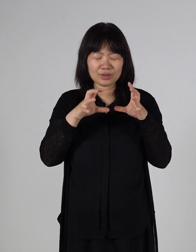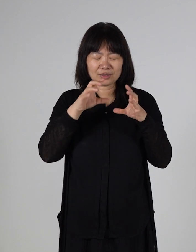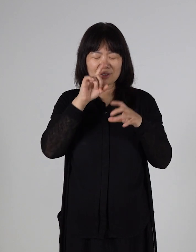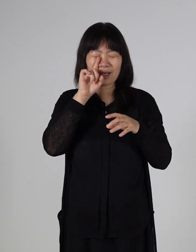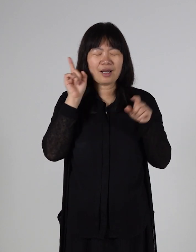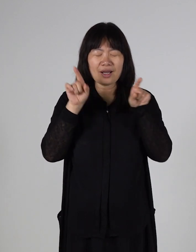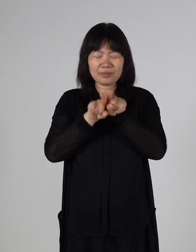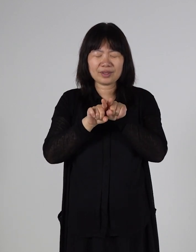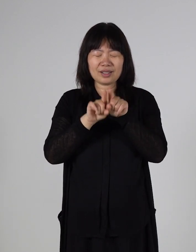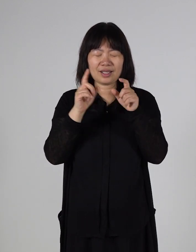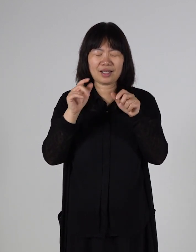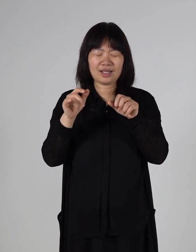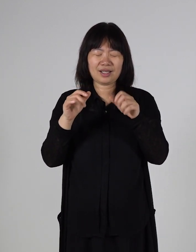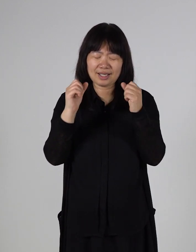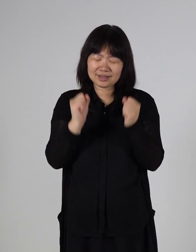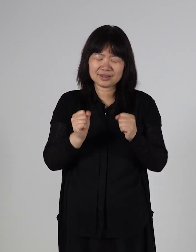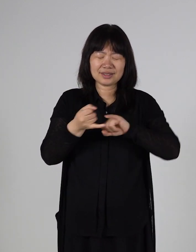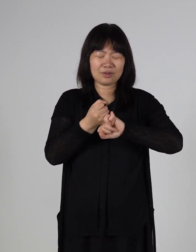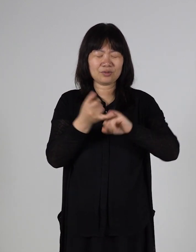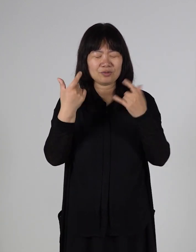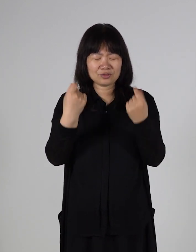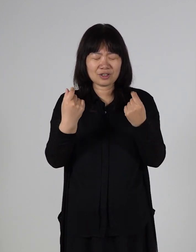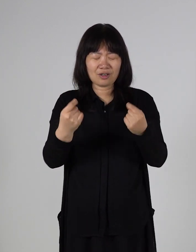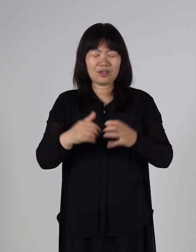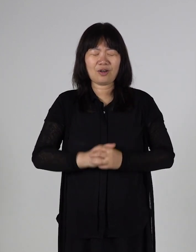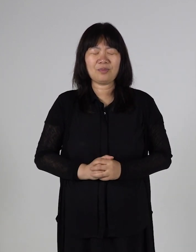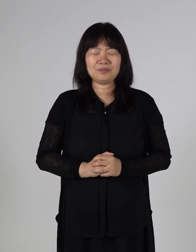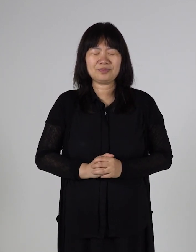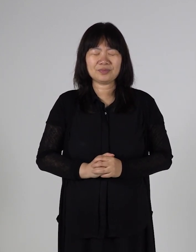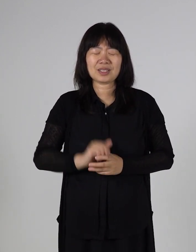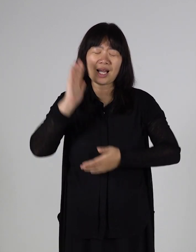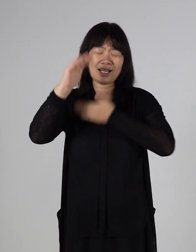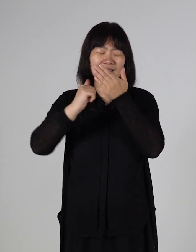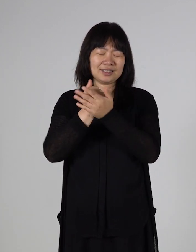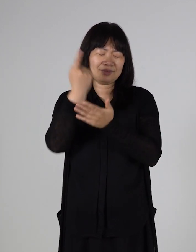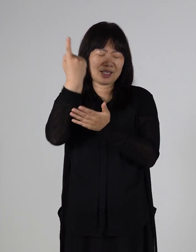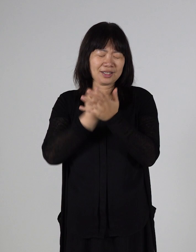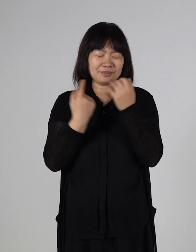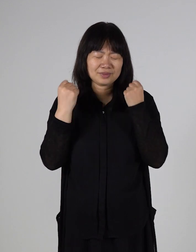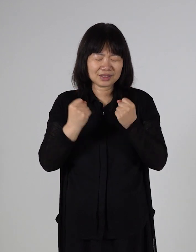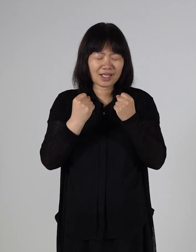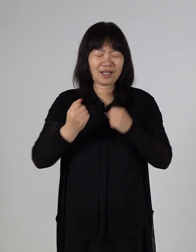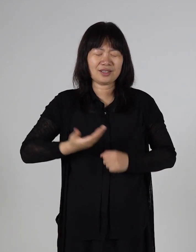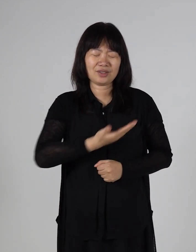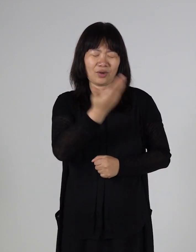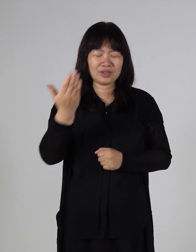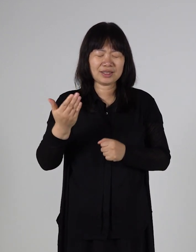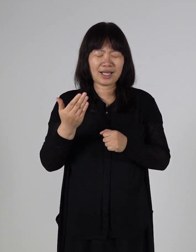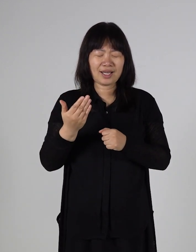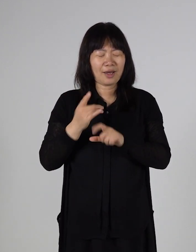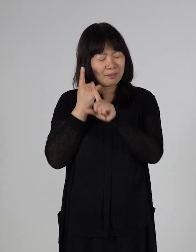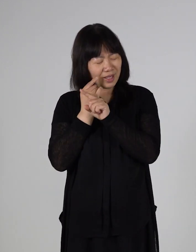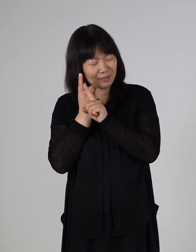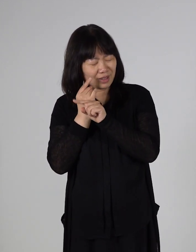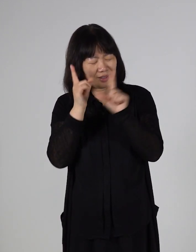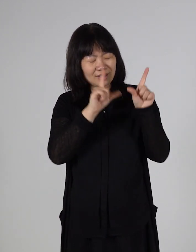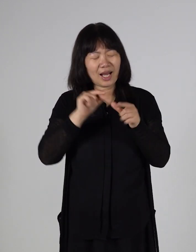함께 하신다는 약속처럼 무소부지하신 하나님의 임재가 저들의 일상을